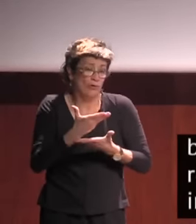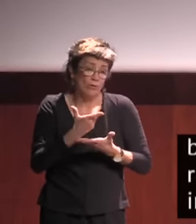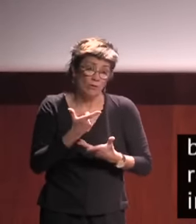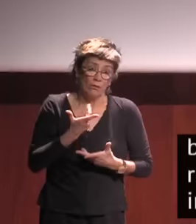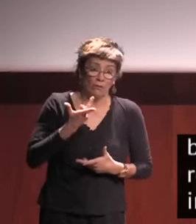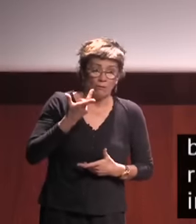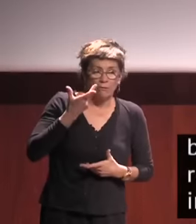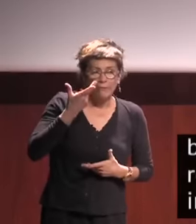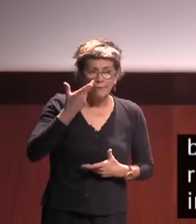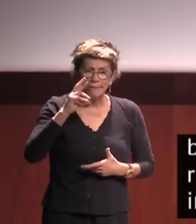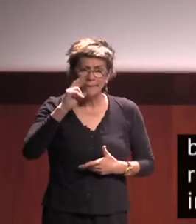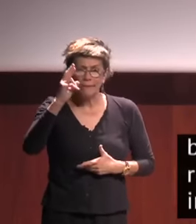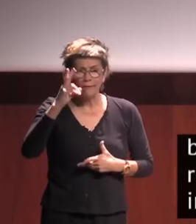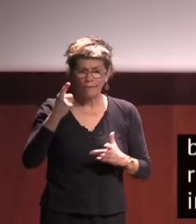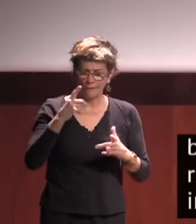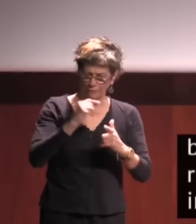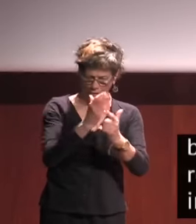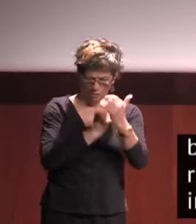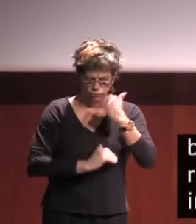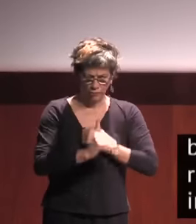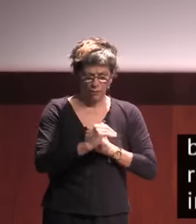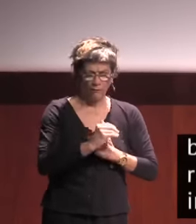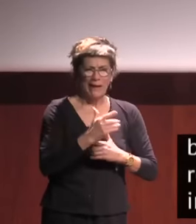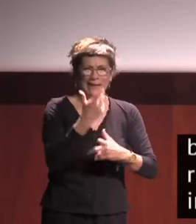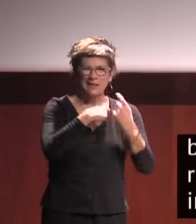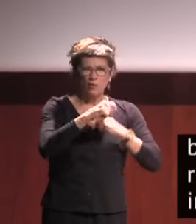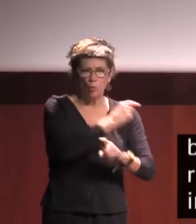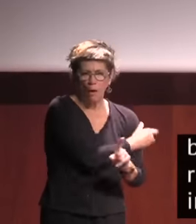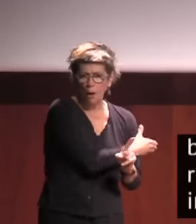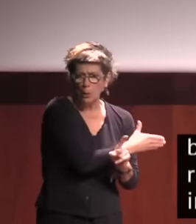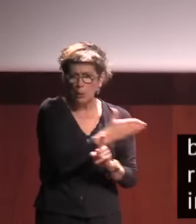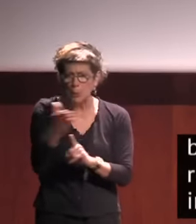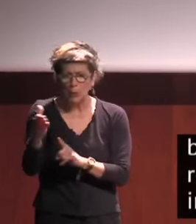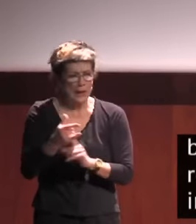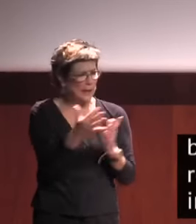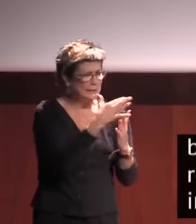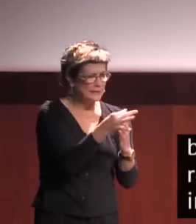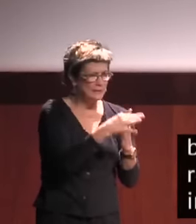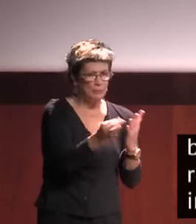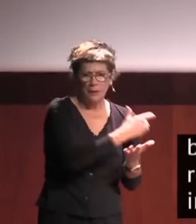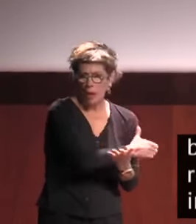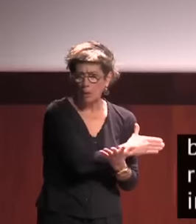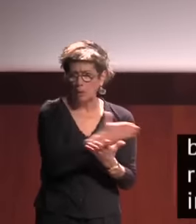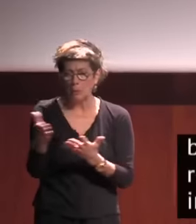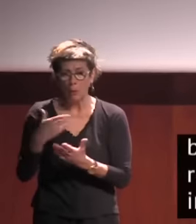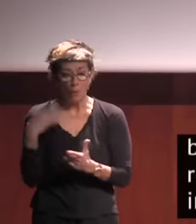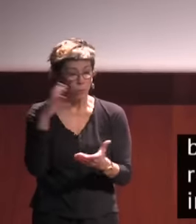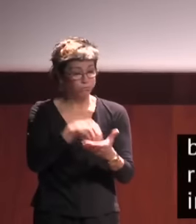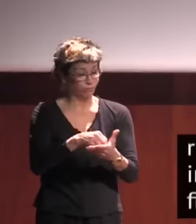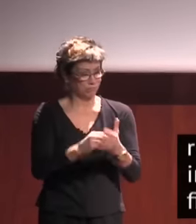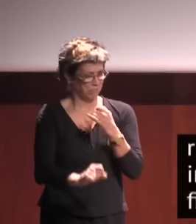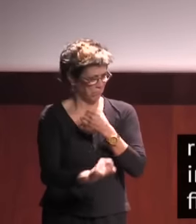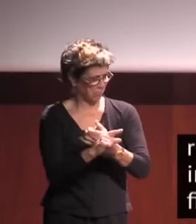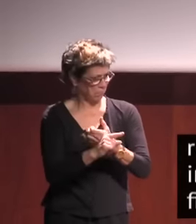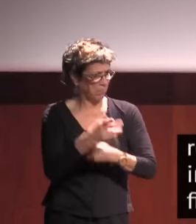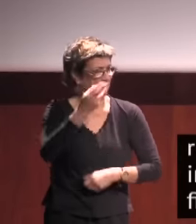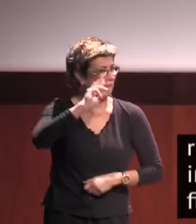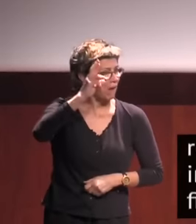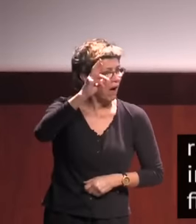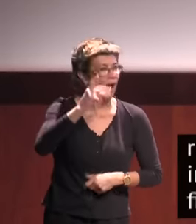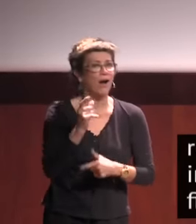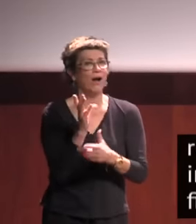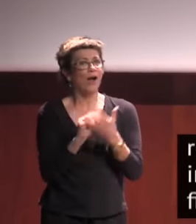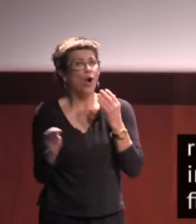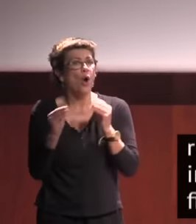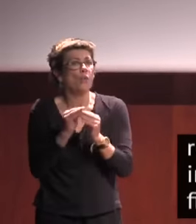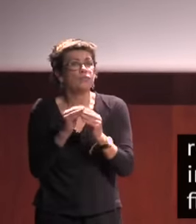de figurer sur un programme transhistorique et transdisciplinaire lorsqu'on est chercheur. Il est peu habituel d'évoquer les limites